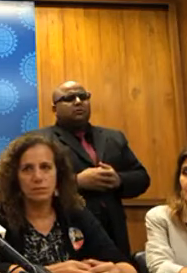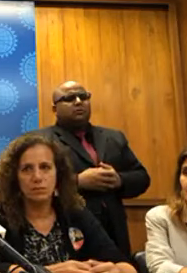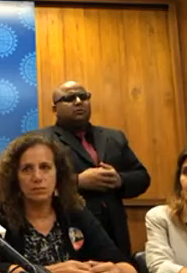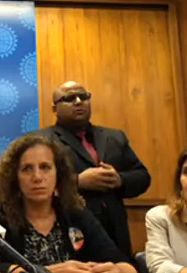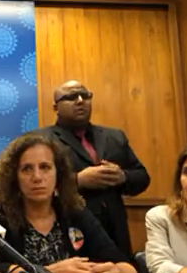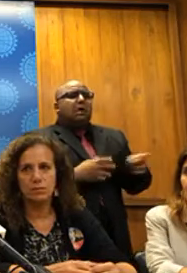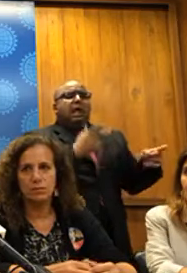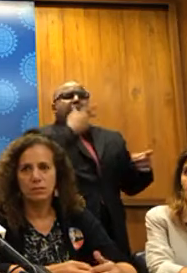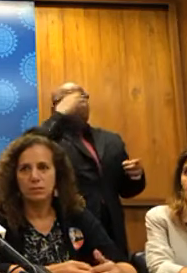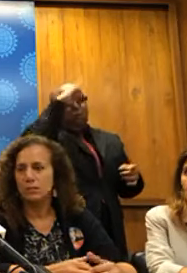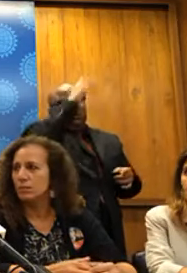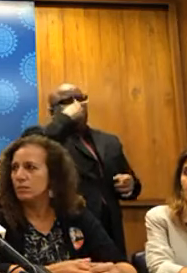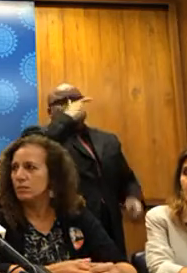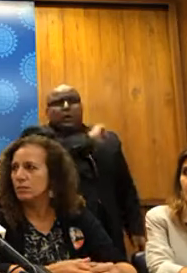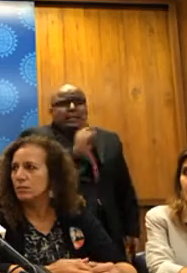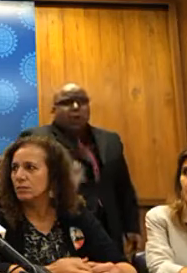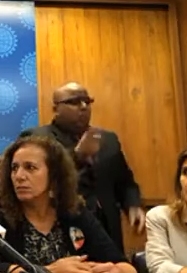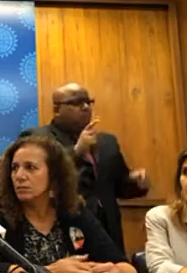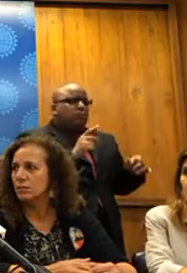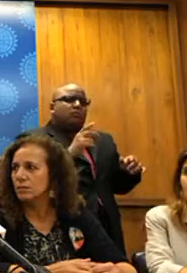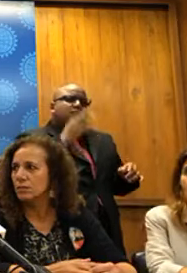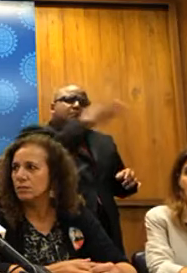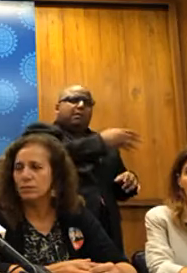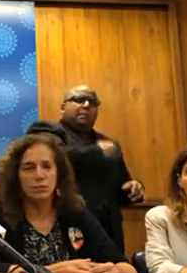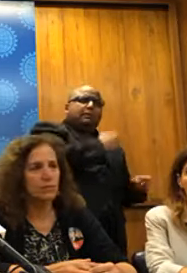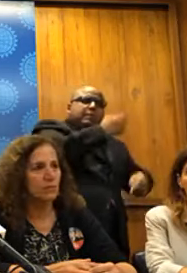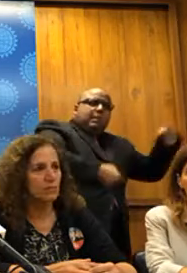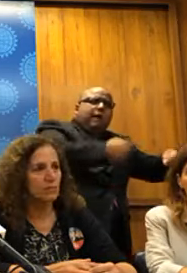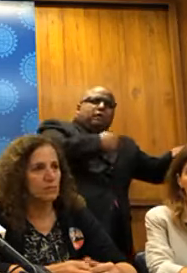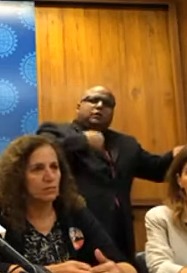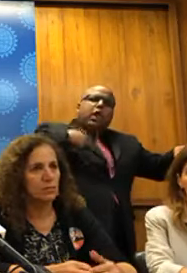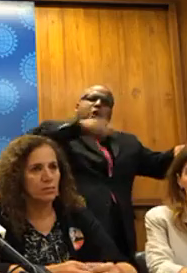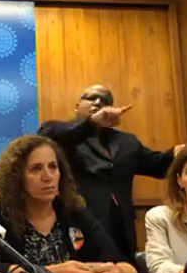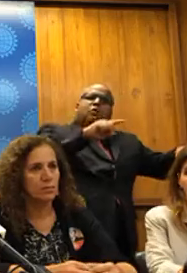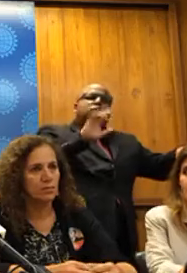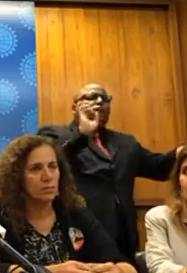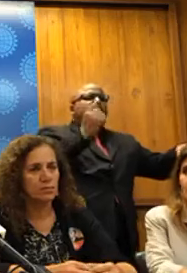Já que ele disse que não vai, abre o microfone para quem está disposto a debater.